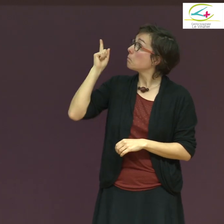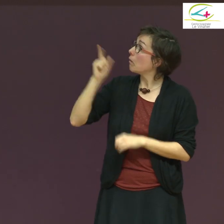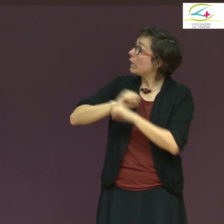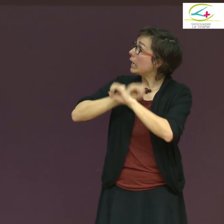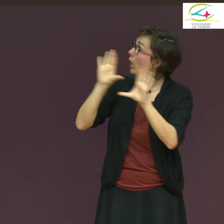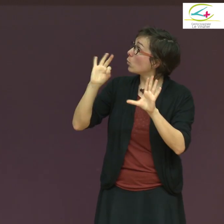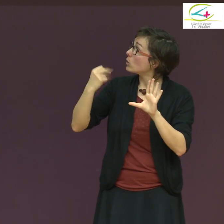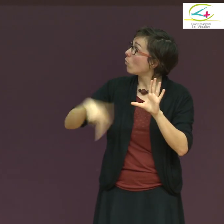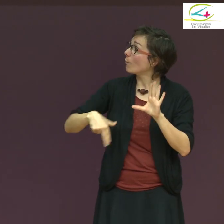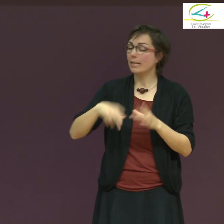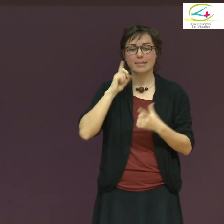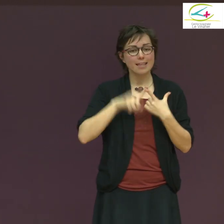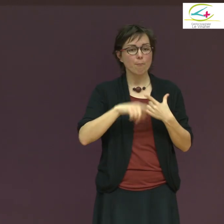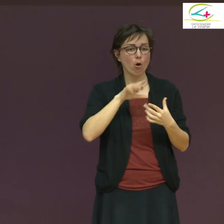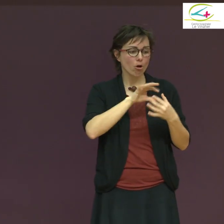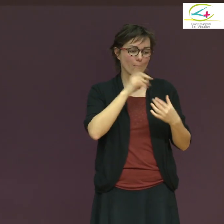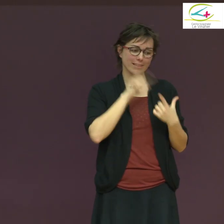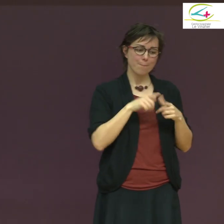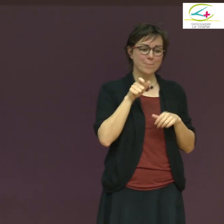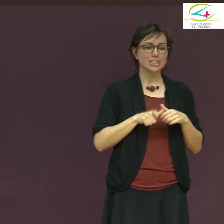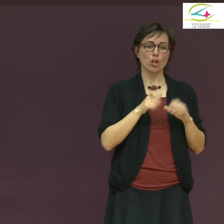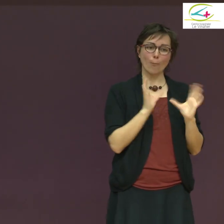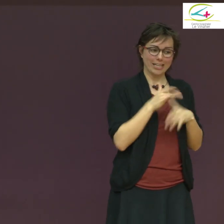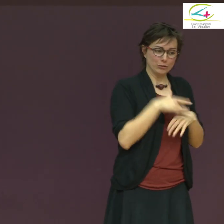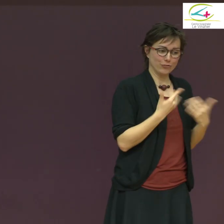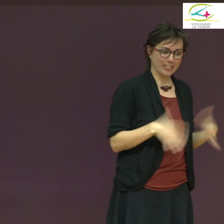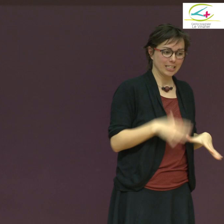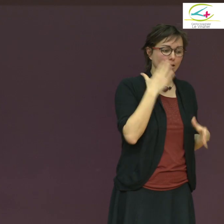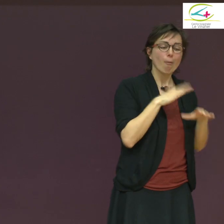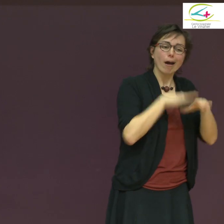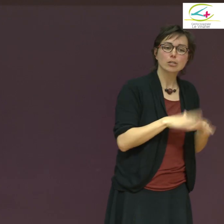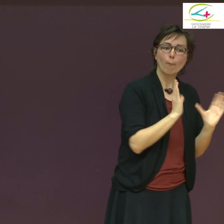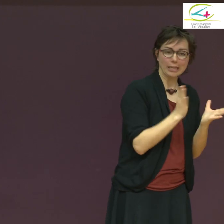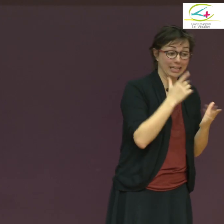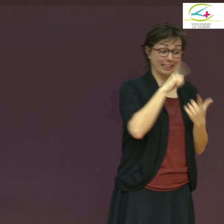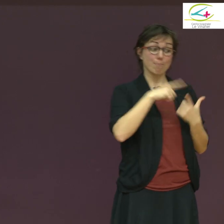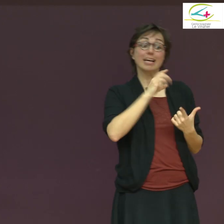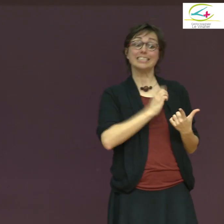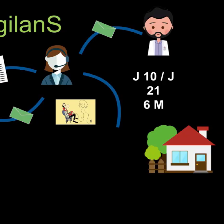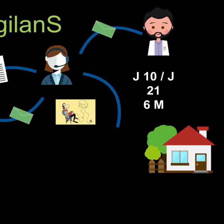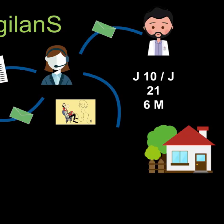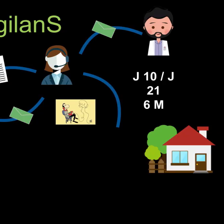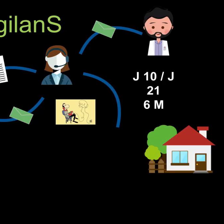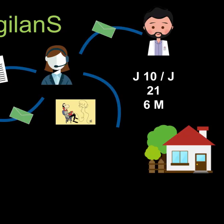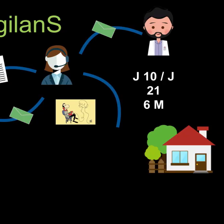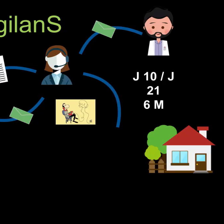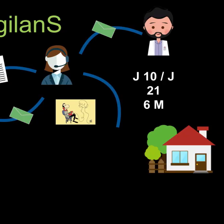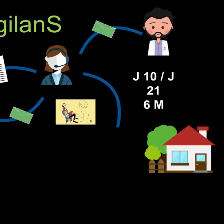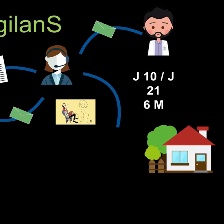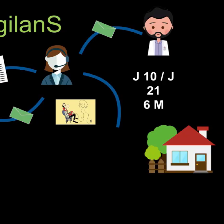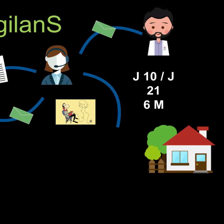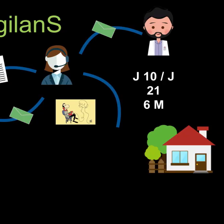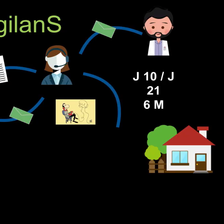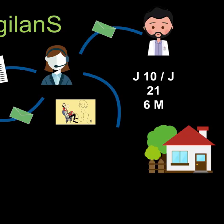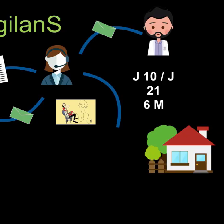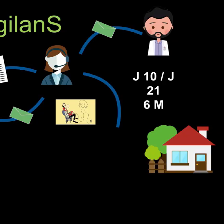le maintien du lien à la sortie de l'hôpital. En fait, quand quelqu'un sort de l'hôpital après une tentative de suicide, on lui remet une carte, une petite carte avec